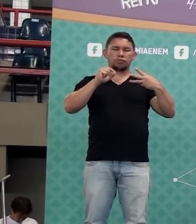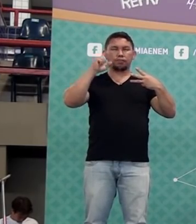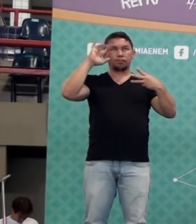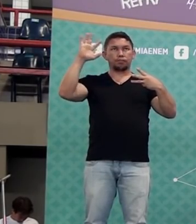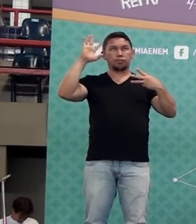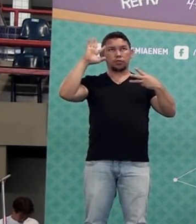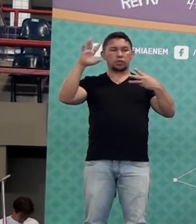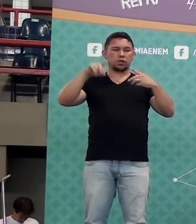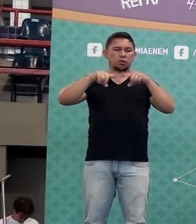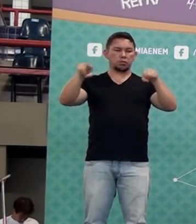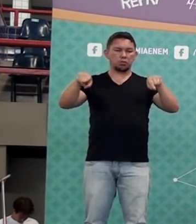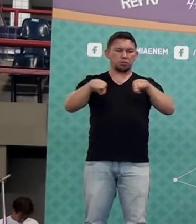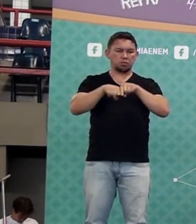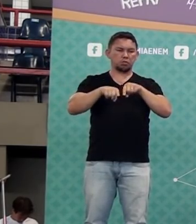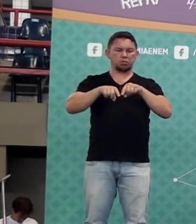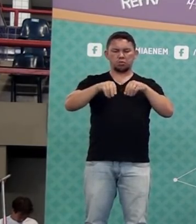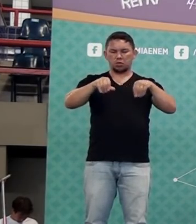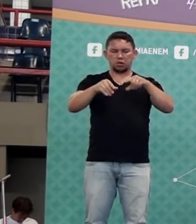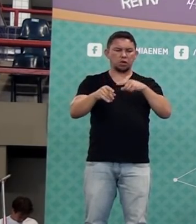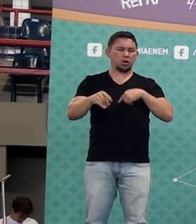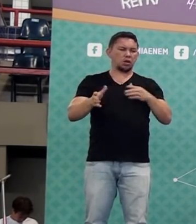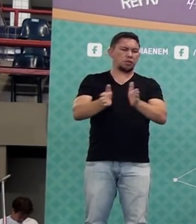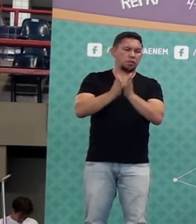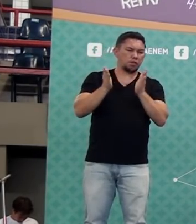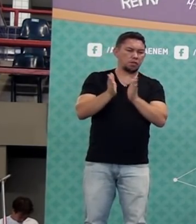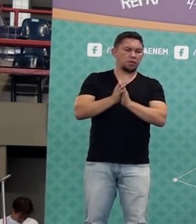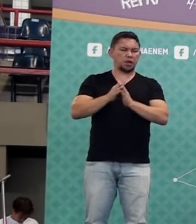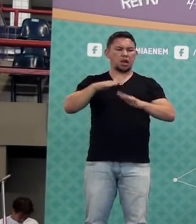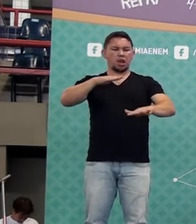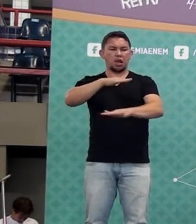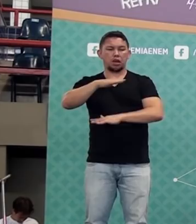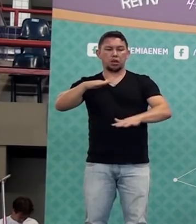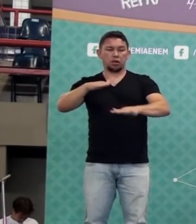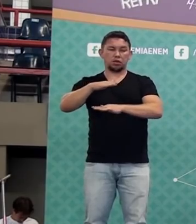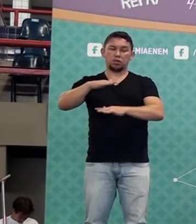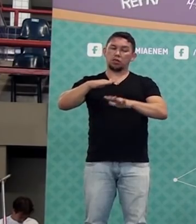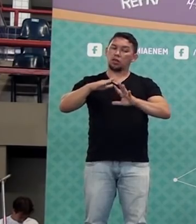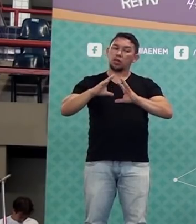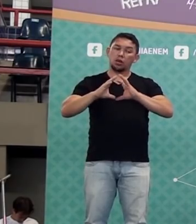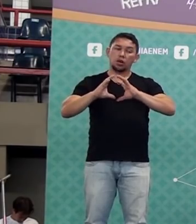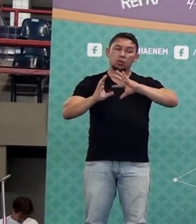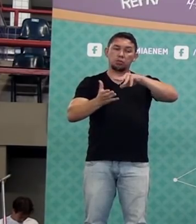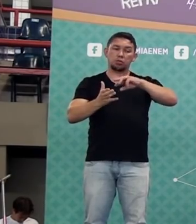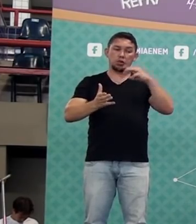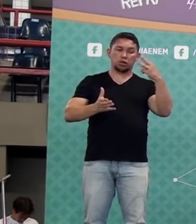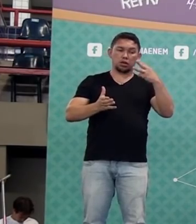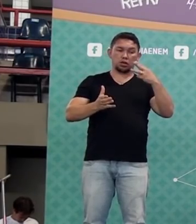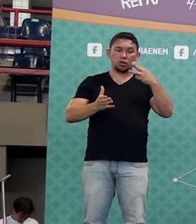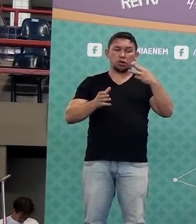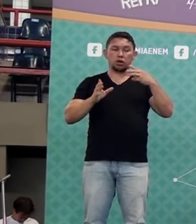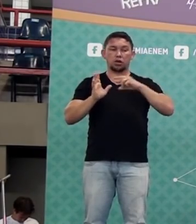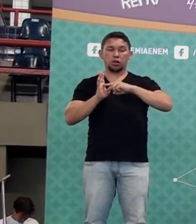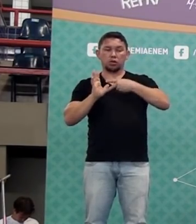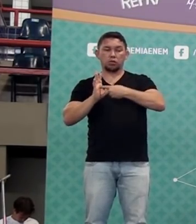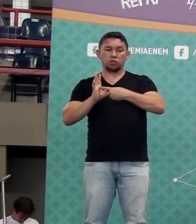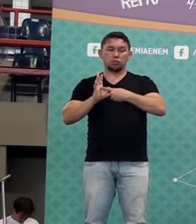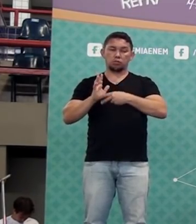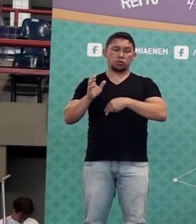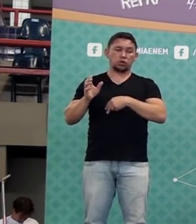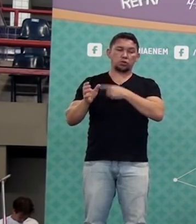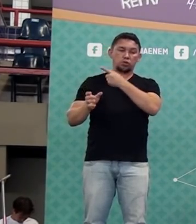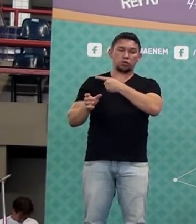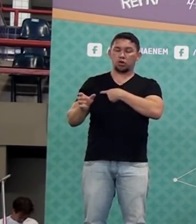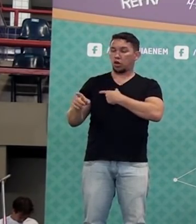pensa latifúndio, miséria, analfabetismo, Terceiro mundo queria dizer, na verdade, países que não eram aliados nem dos